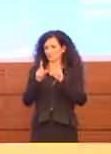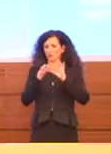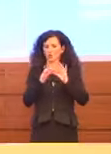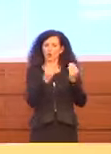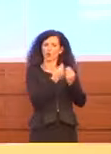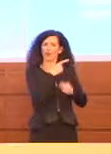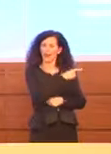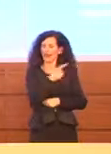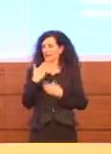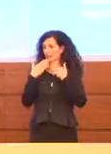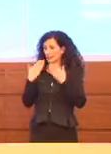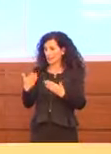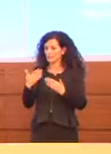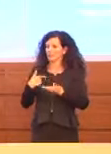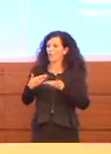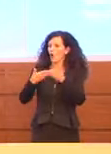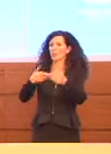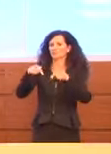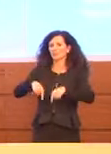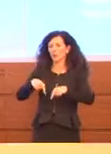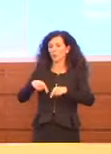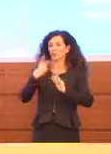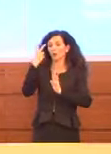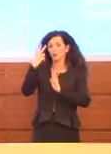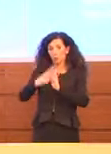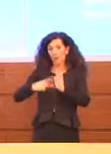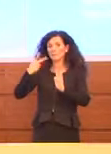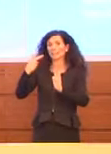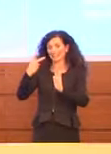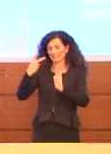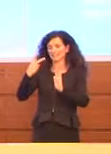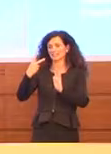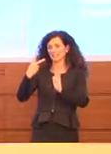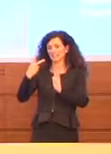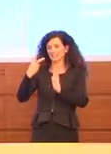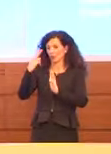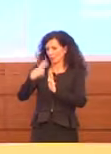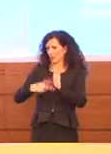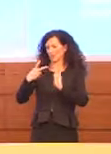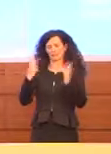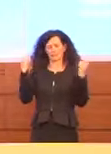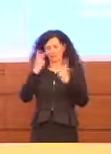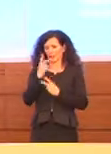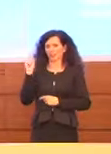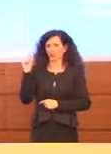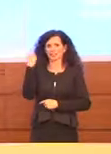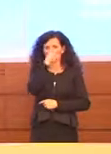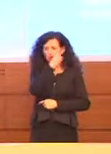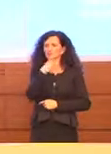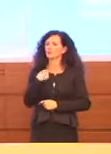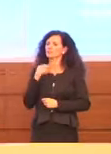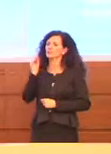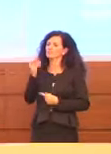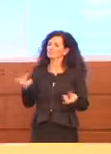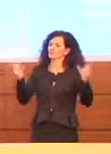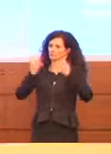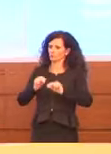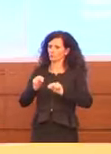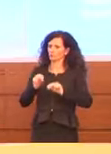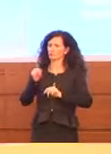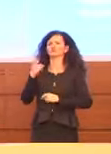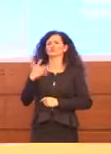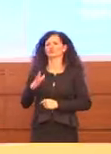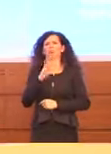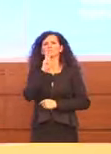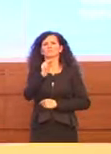ringraziamento anche per averci ospitato in questi due mesi difficili e quindi richiede però di nuovo le ho già parlato del suo